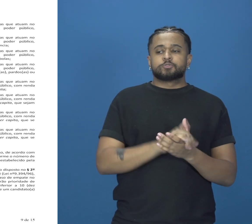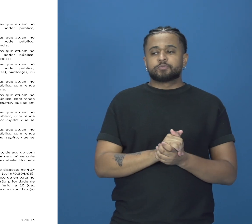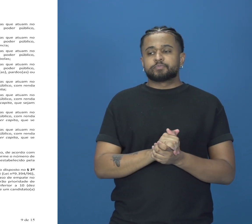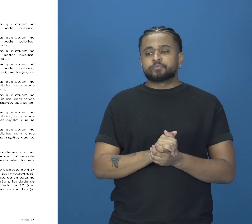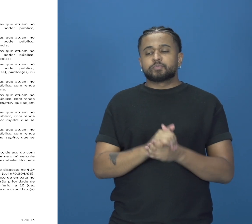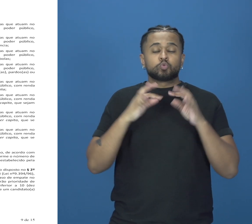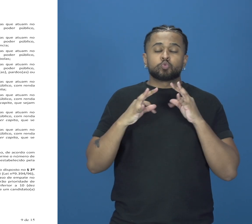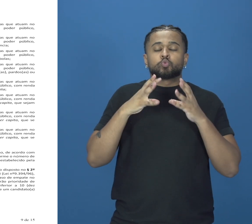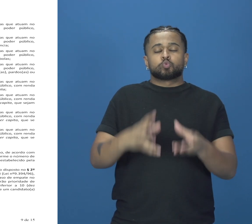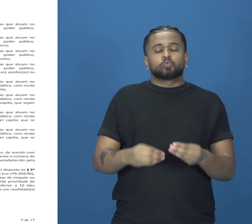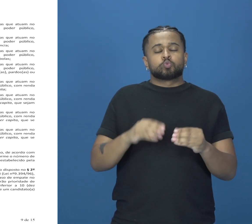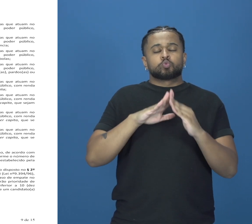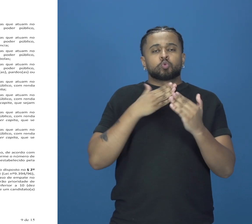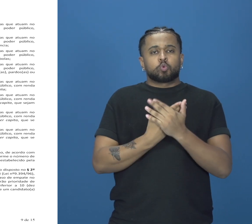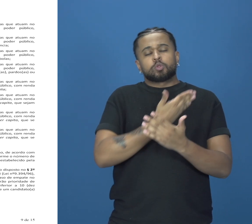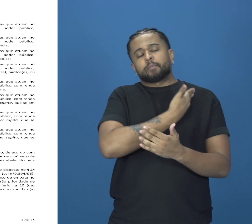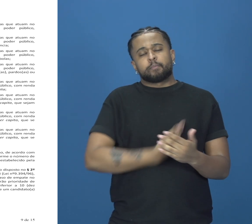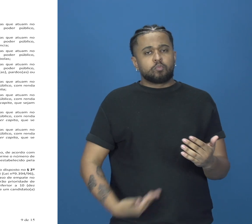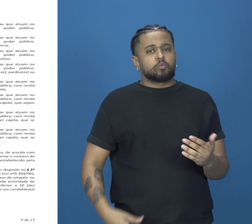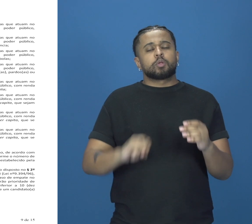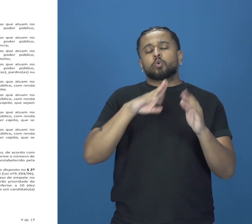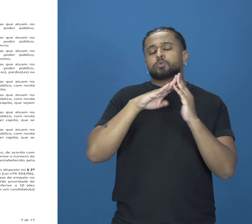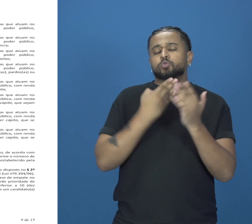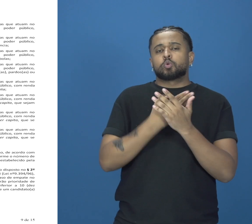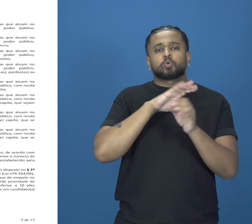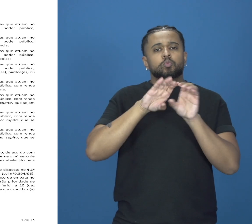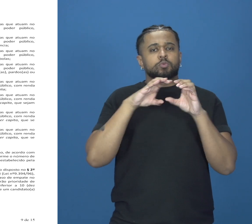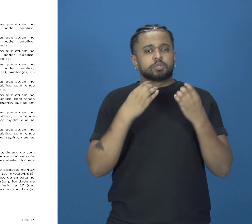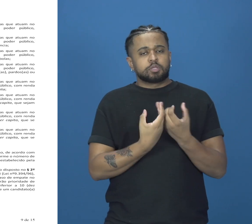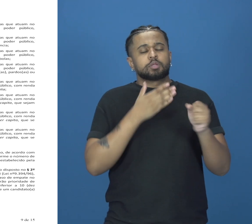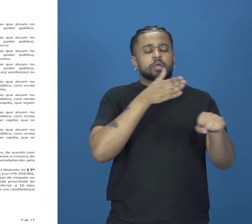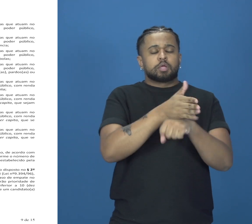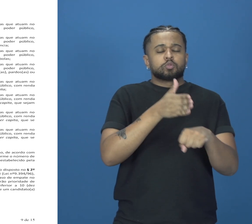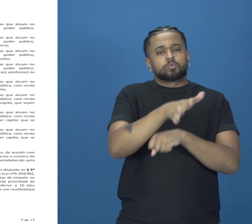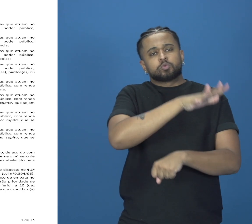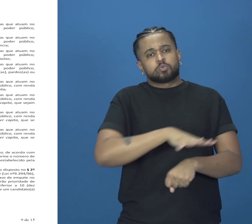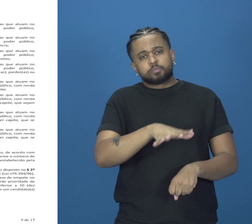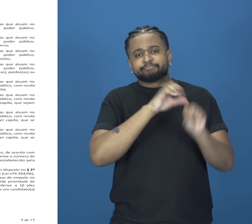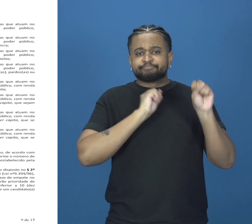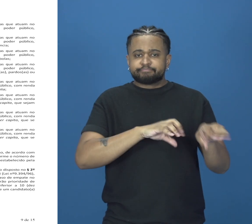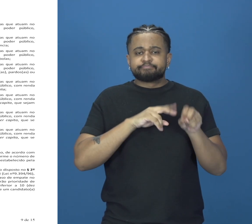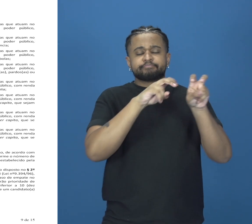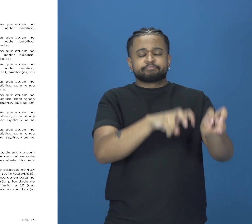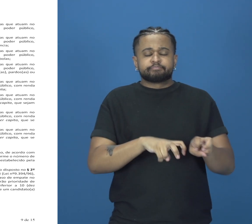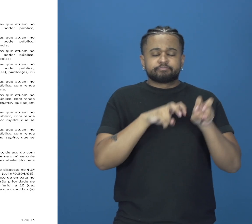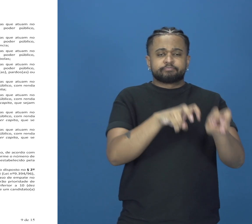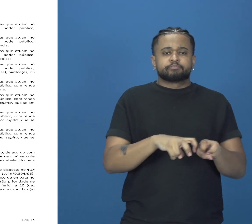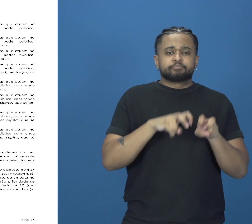7.4.2.7. Integralmente em escola pública ou em escolas comunitárias que atuam no âmbito da educação do